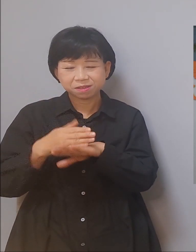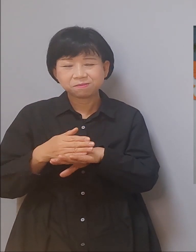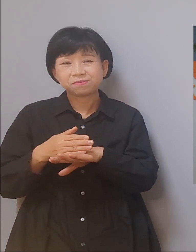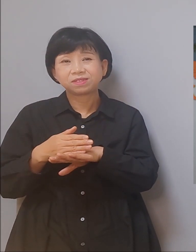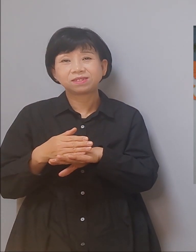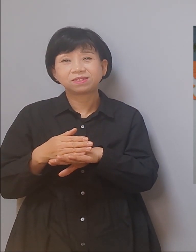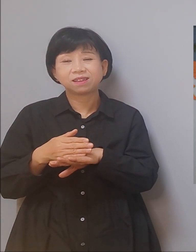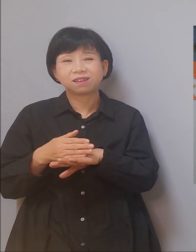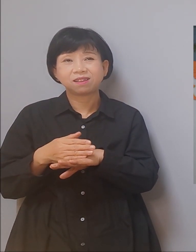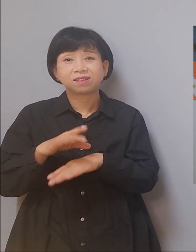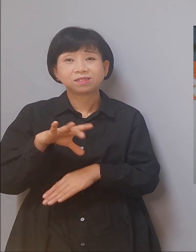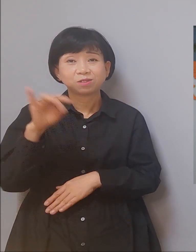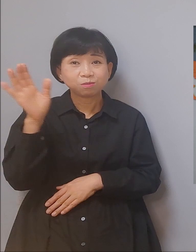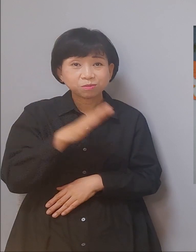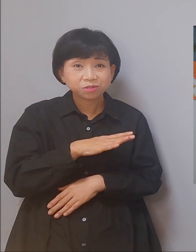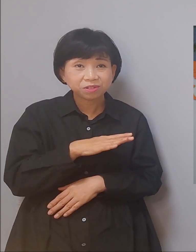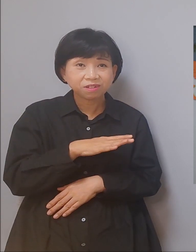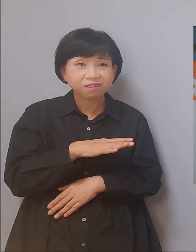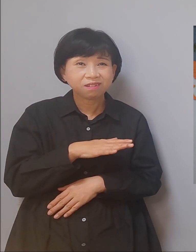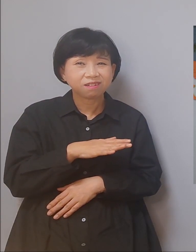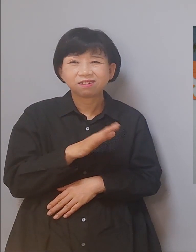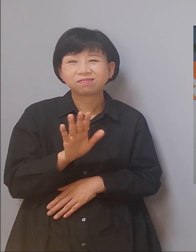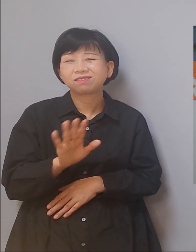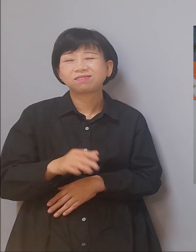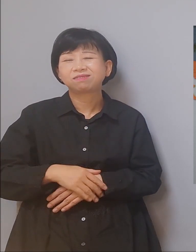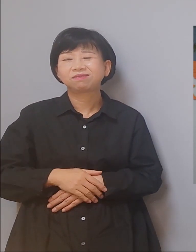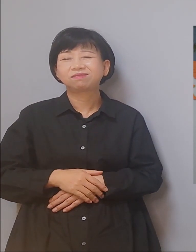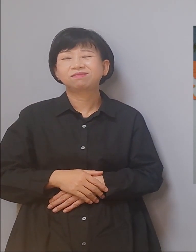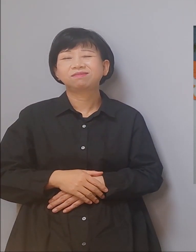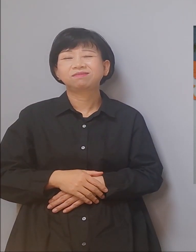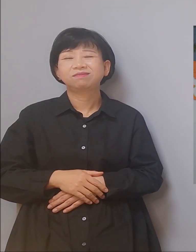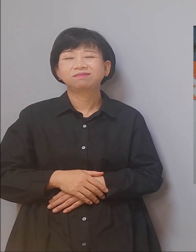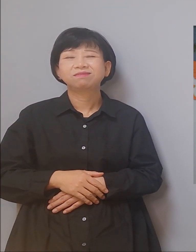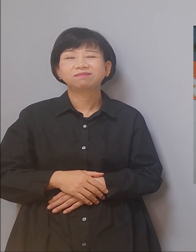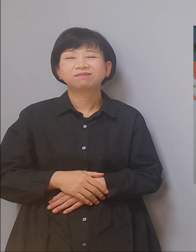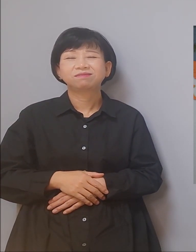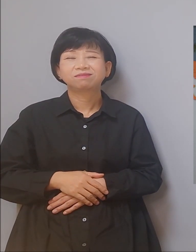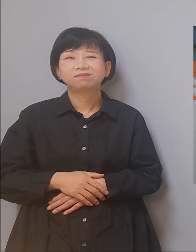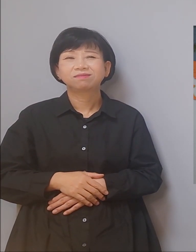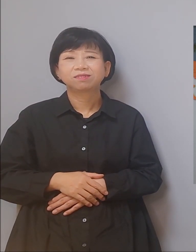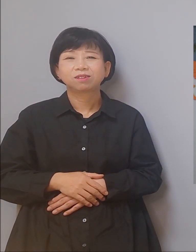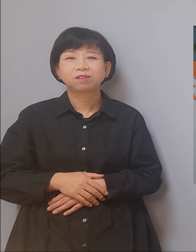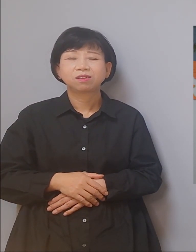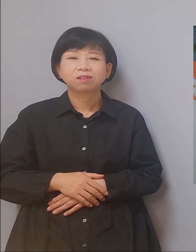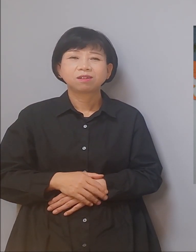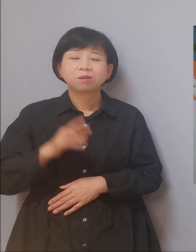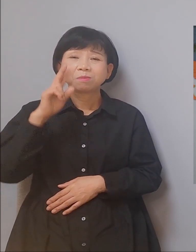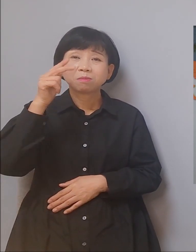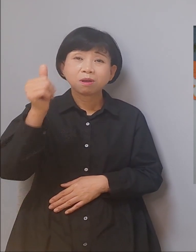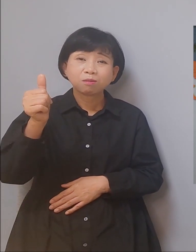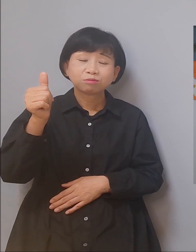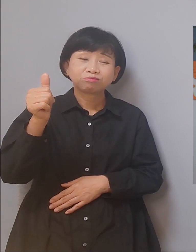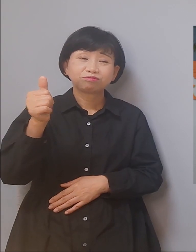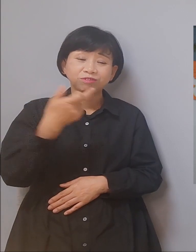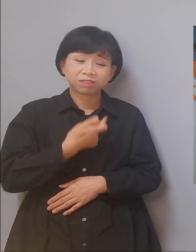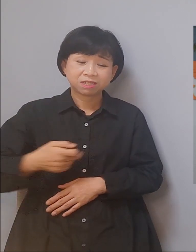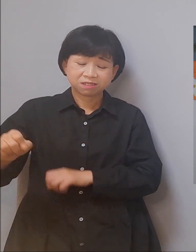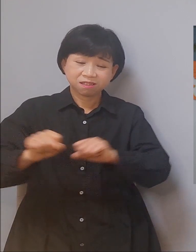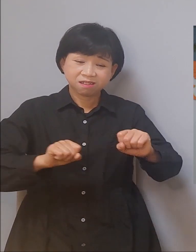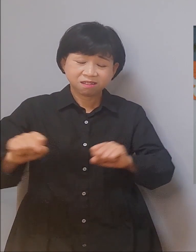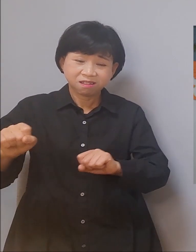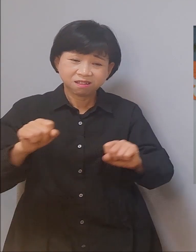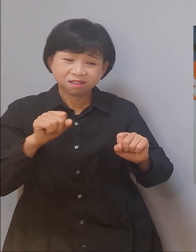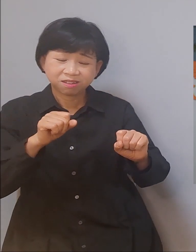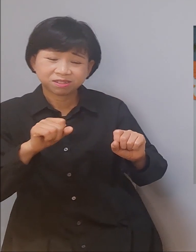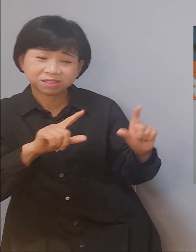발걸음이었습니까? 그들의 전도의 사도 바울의 전도 여행은, 그 사역의 길은 오직 고난의 길이었습니다. 오직 아픔의